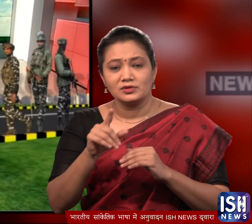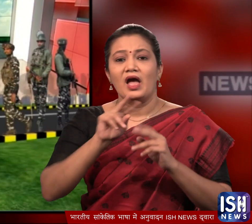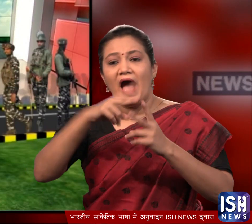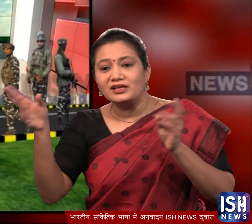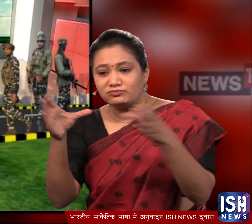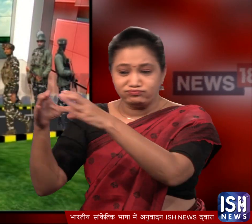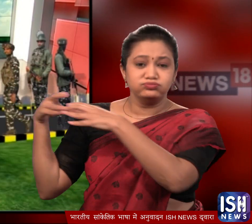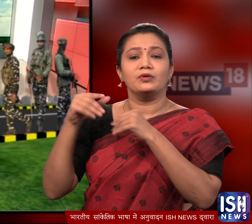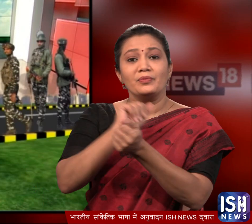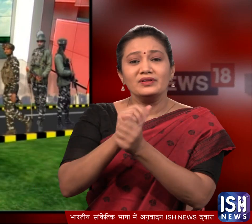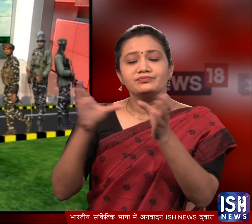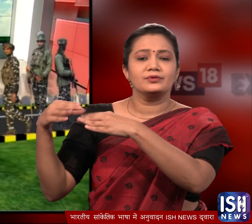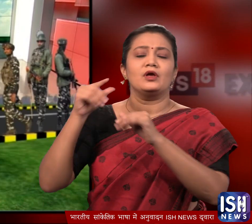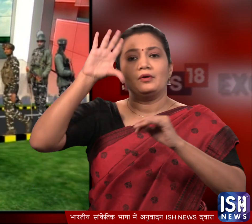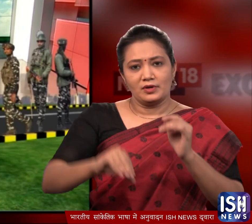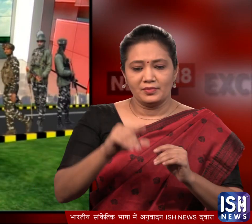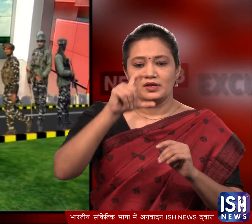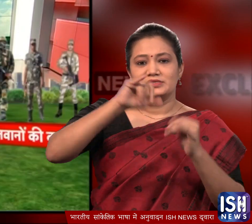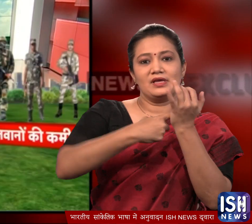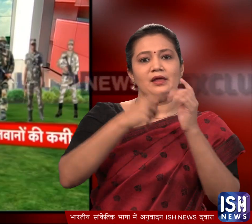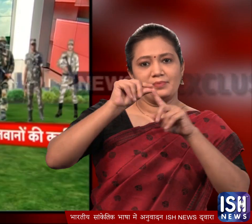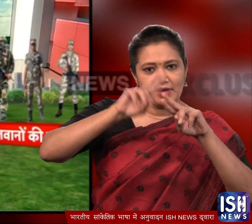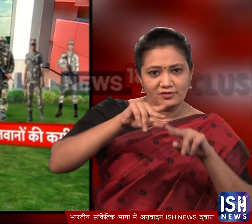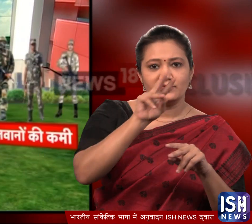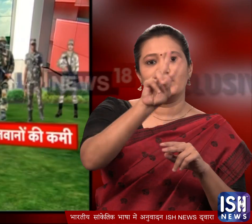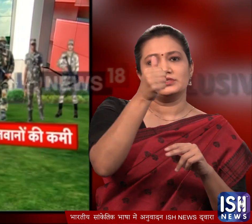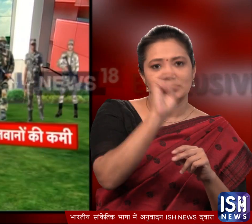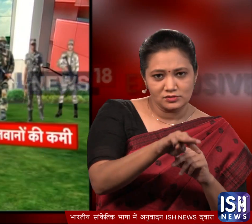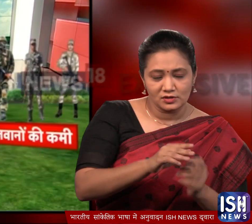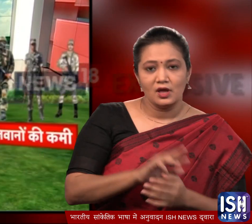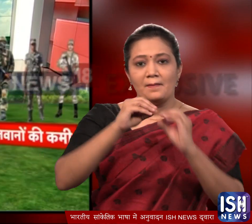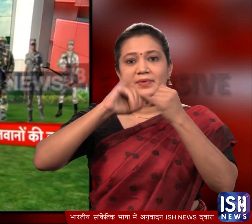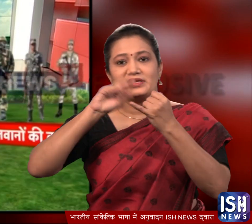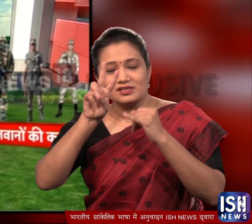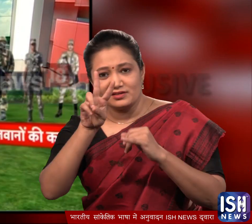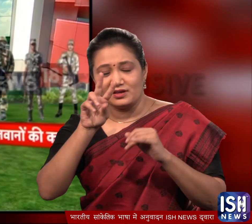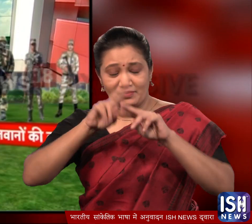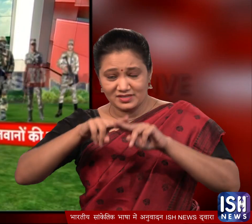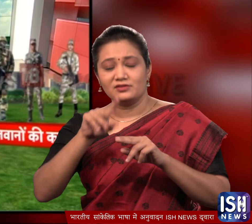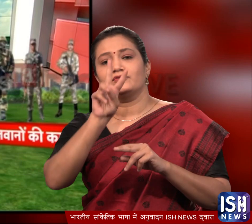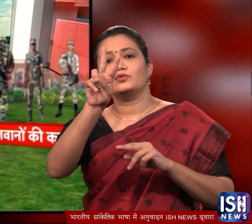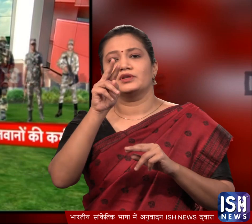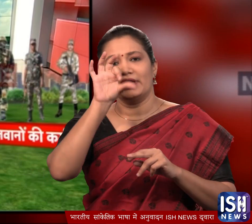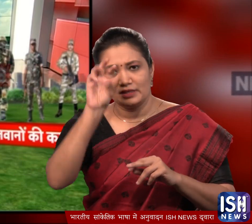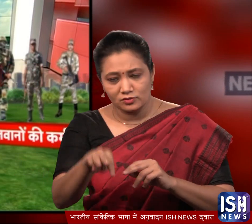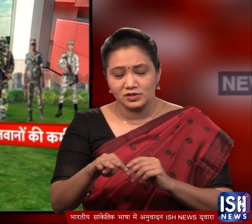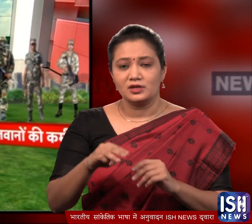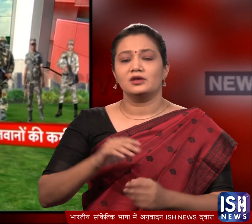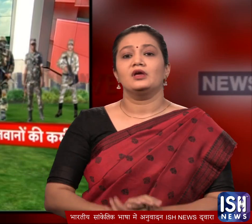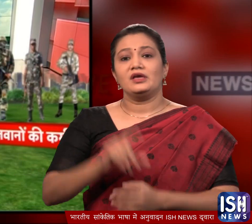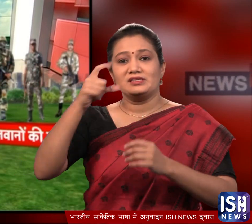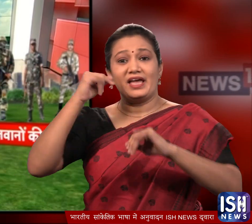ज्यादा अर्धसैनिक बल के जवानों की कमी है, जिनमें सीआरपीएफ में करीब 26,000, बीएसएफ में करीब 29,000 और सीआईएसएफ